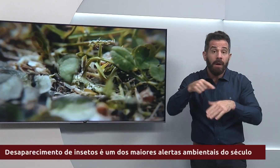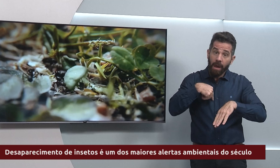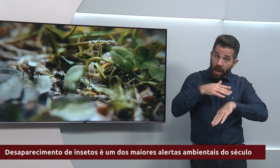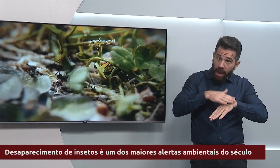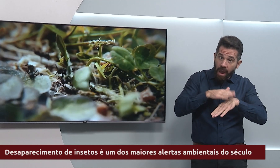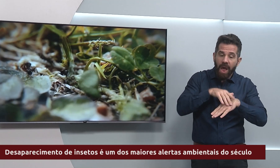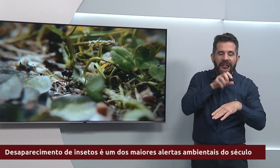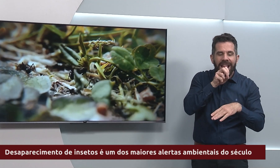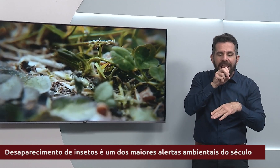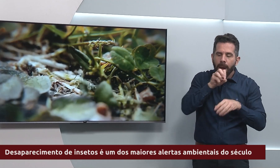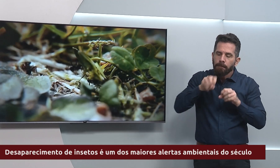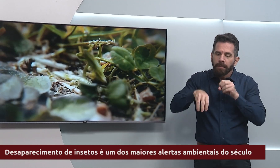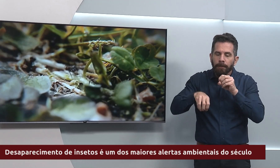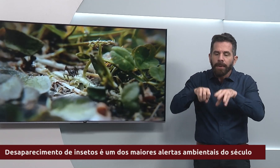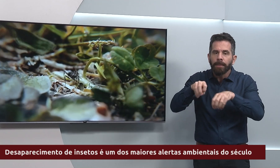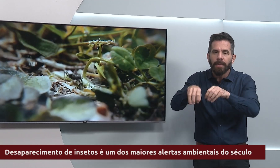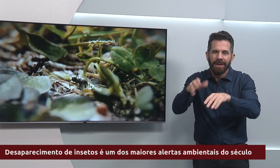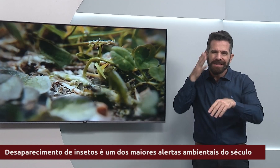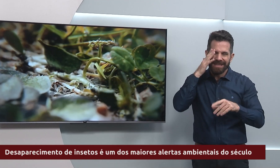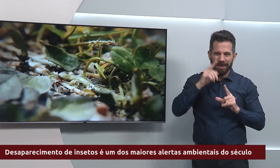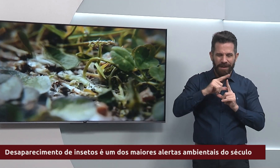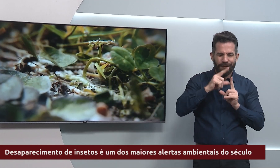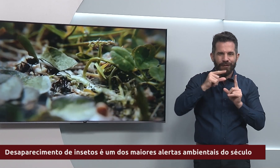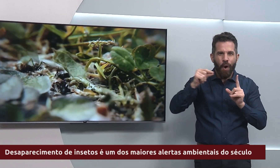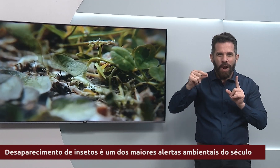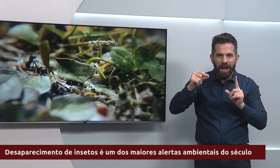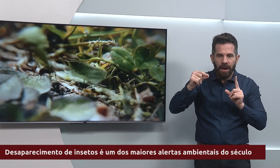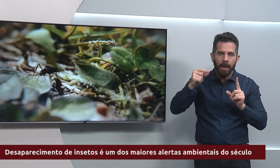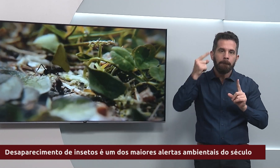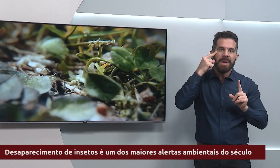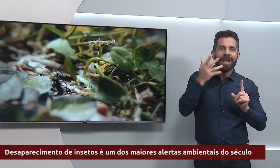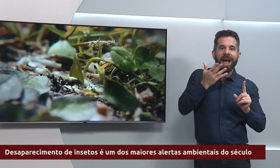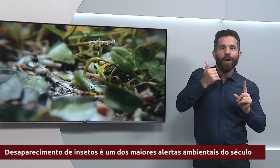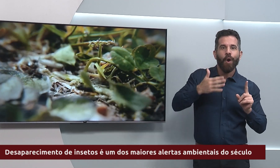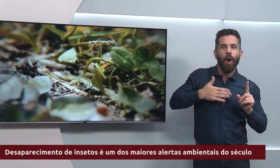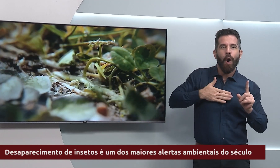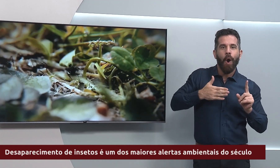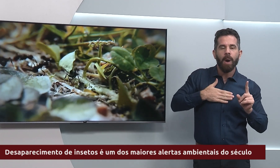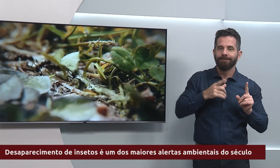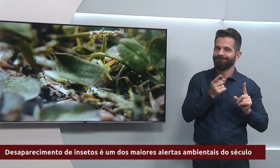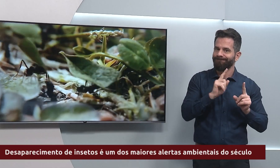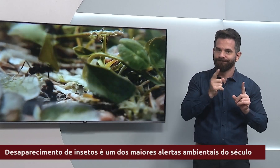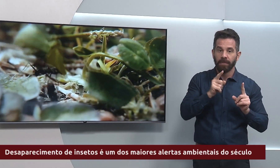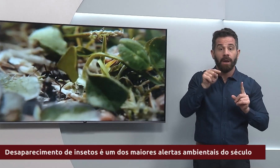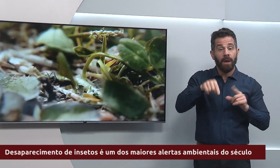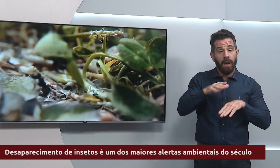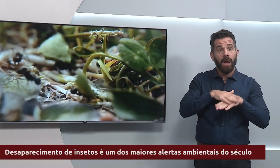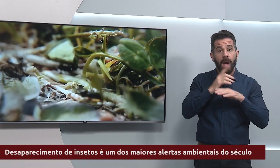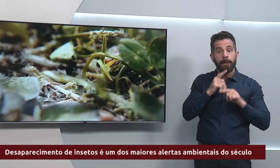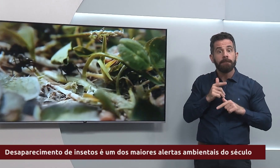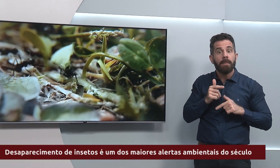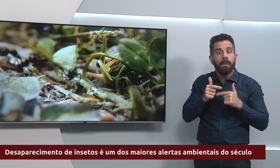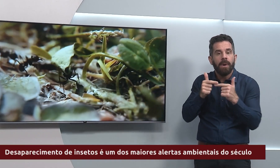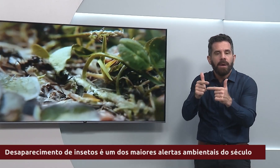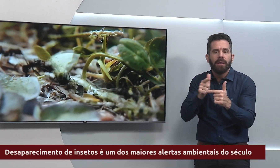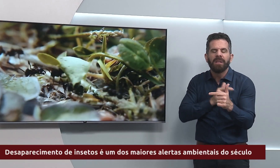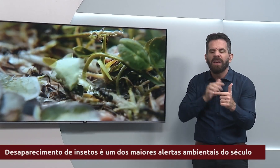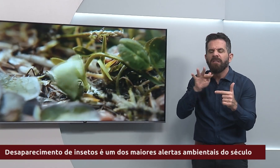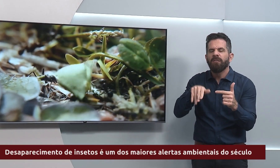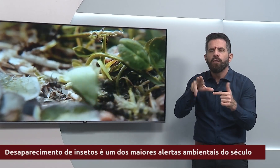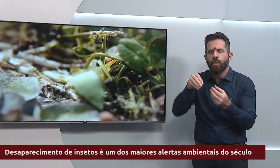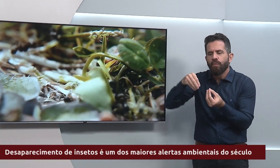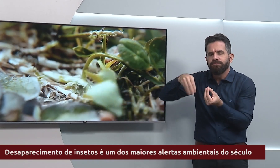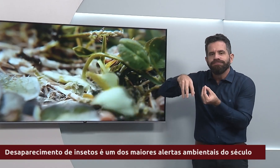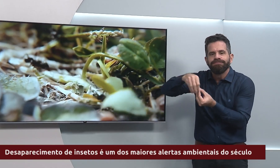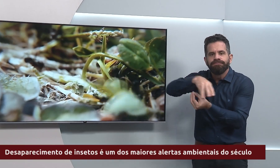E sabe aquelas folhinhas que carregam? Não são comida, são o começo de um cultivo. O fungo que elas criam alimenta